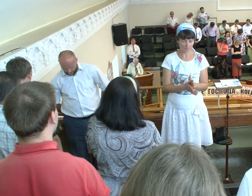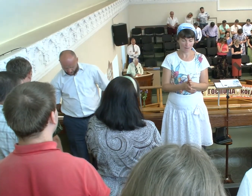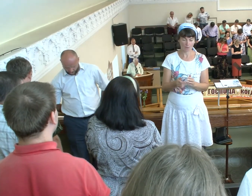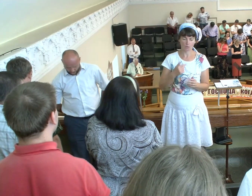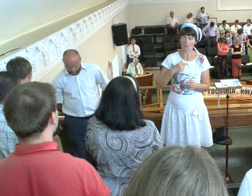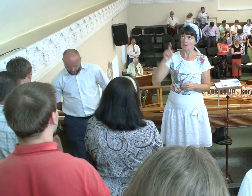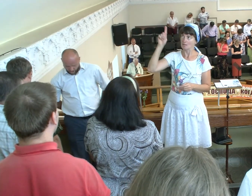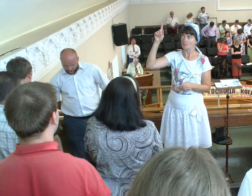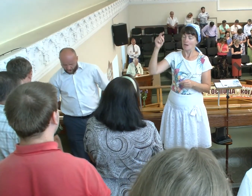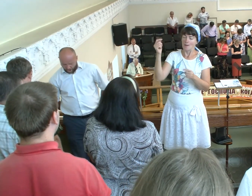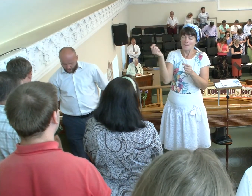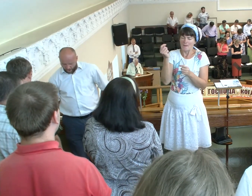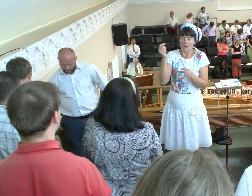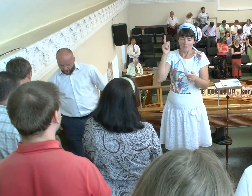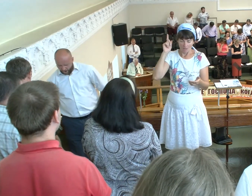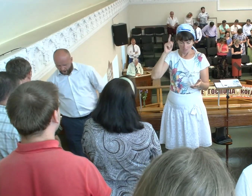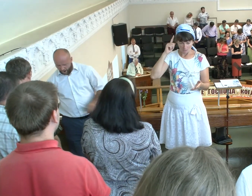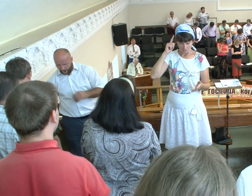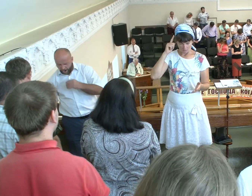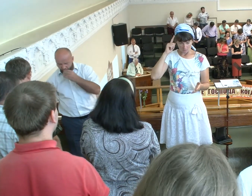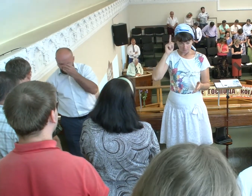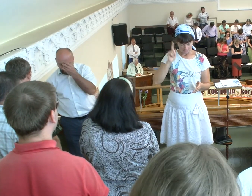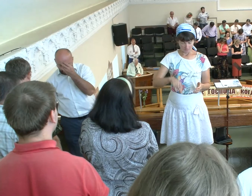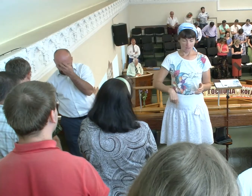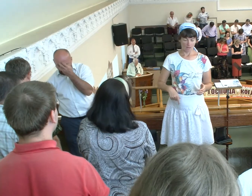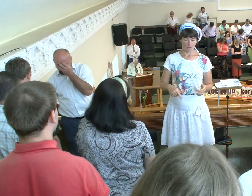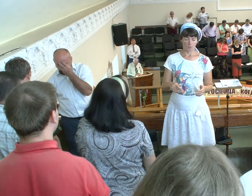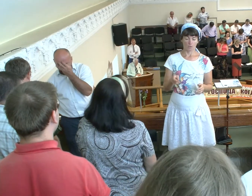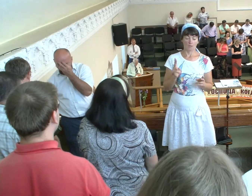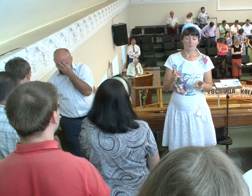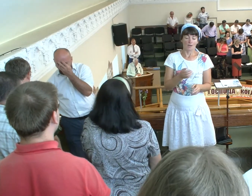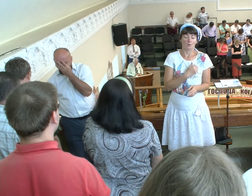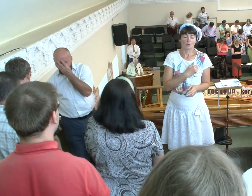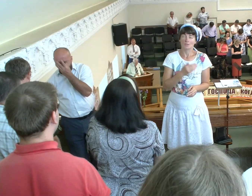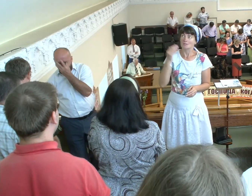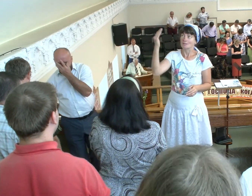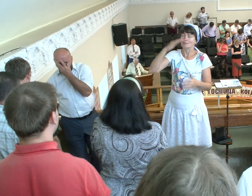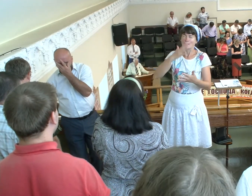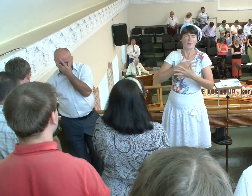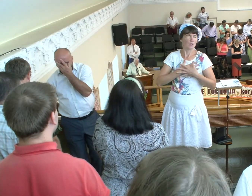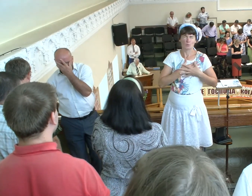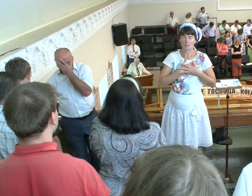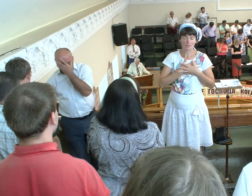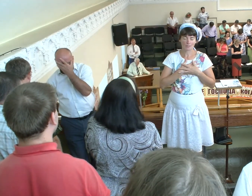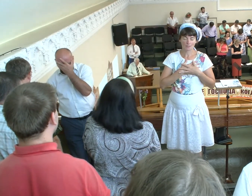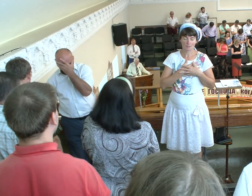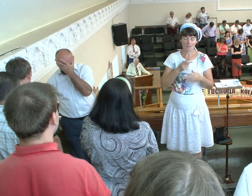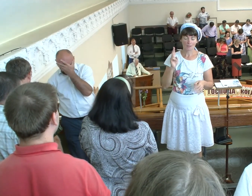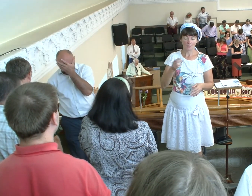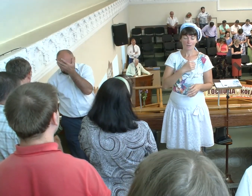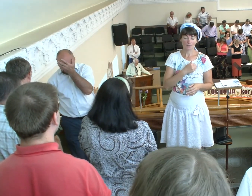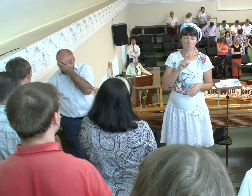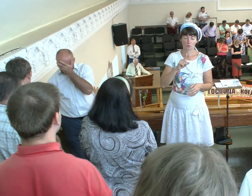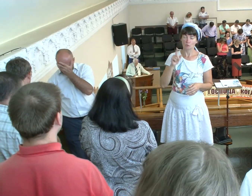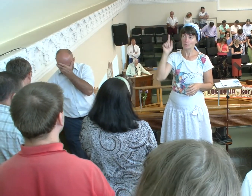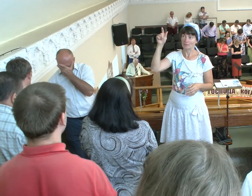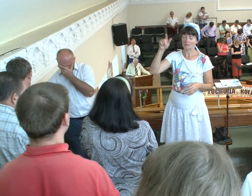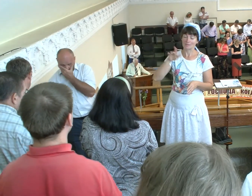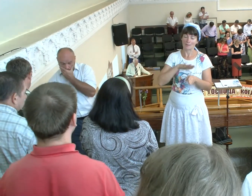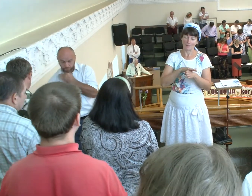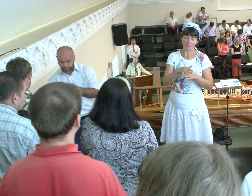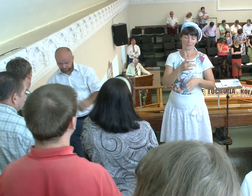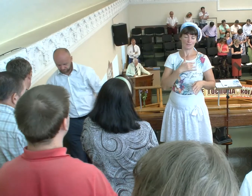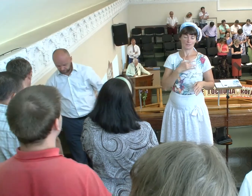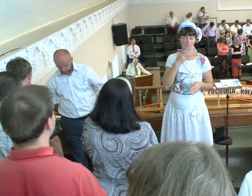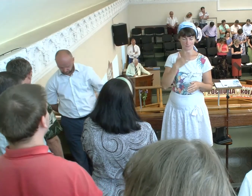хочется больше знать Тебя, как хочется любить Тебя. Как хочется, Господи, чтобы Ты занимал все сердце всегда и